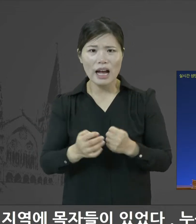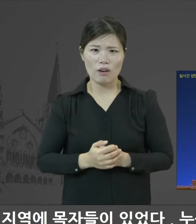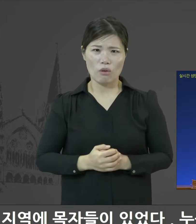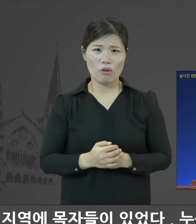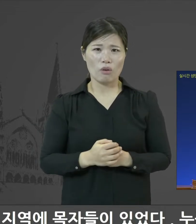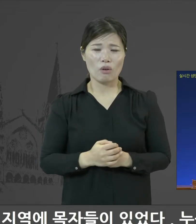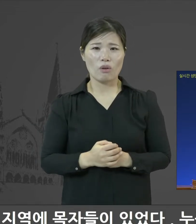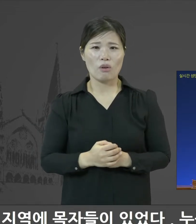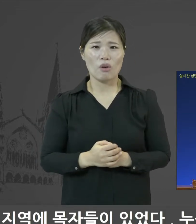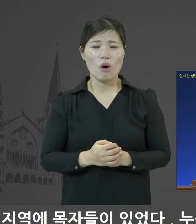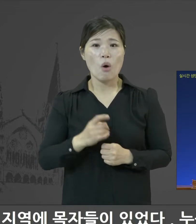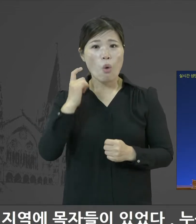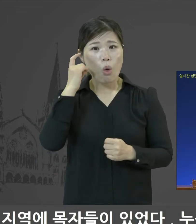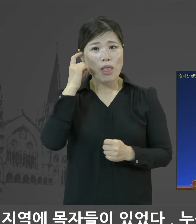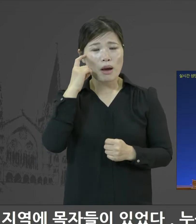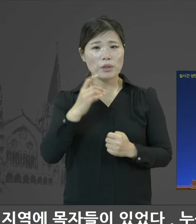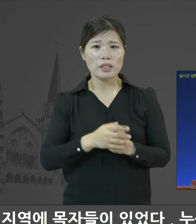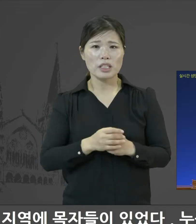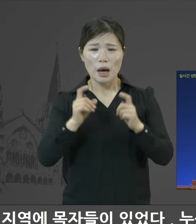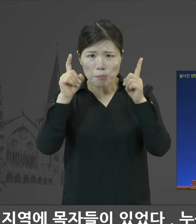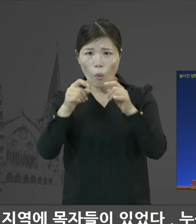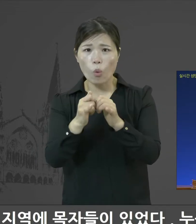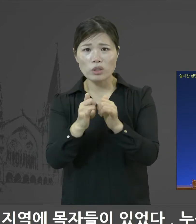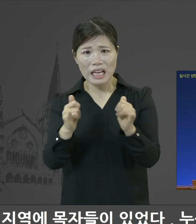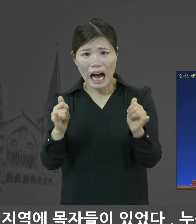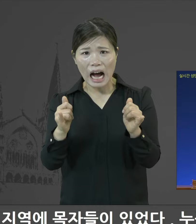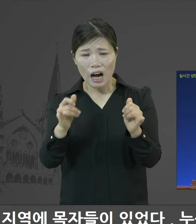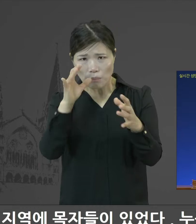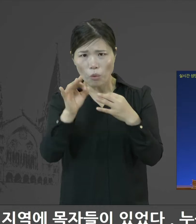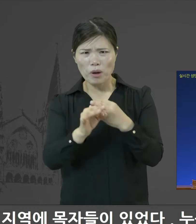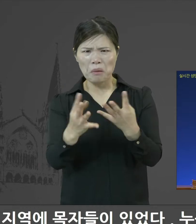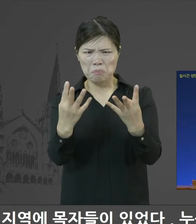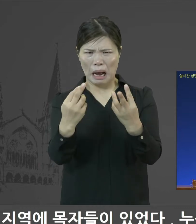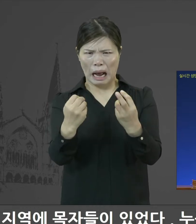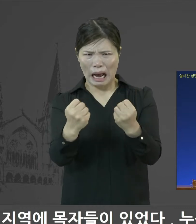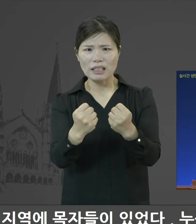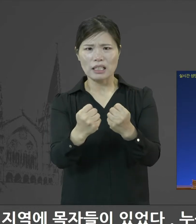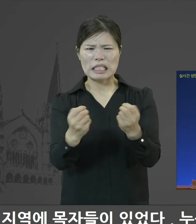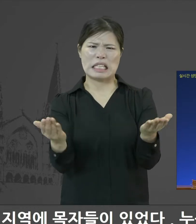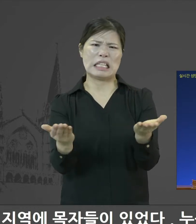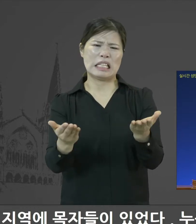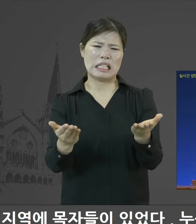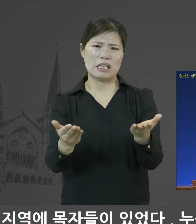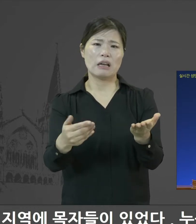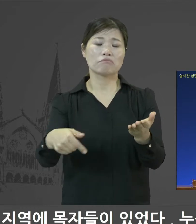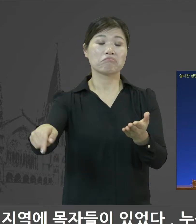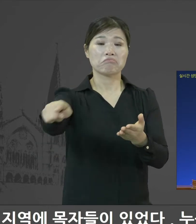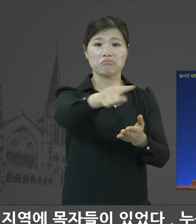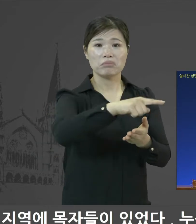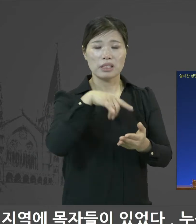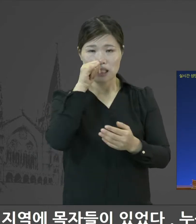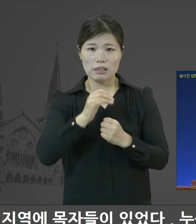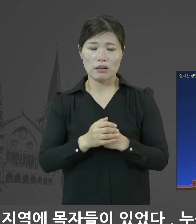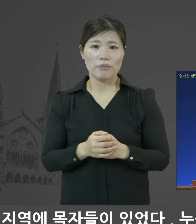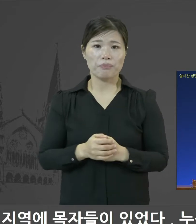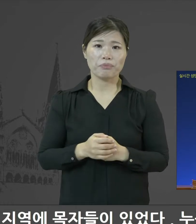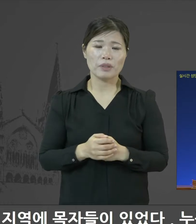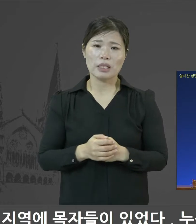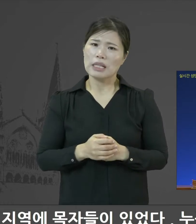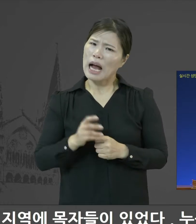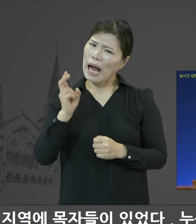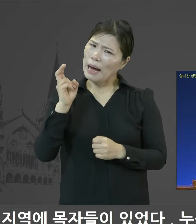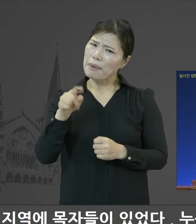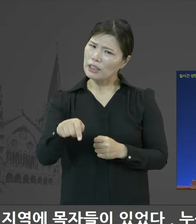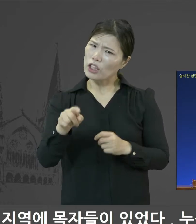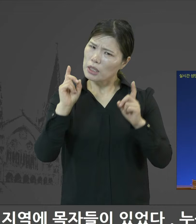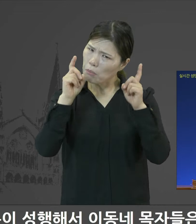성행했던 지역이라 이 동네의 목자들은 그냥 허다히 있는 사람들이었고, 그들 중에서도 아마